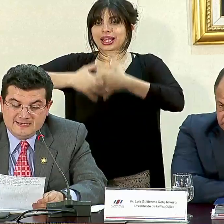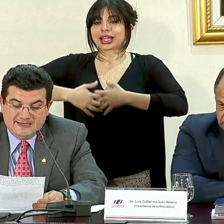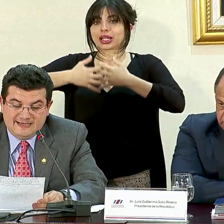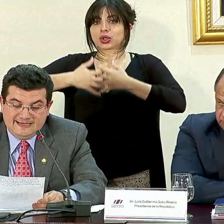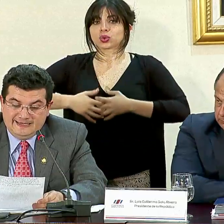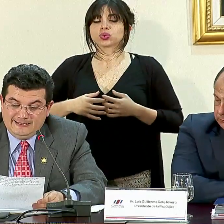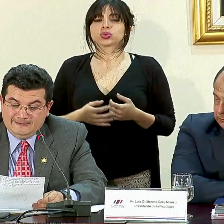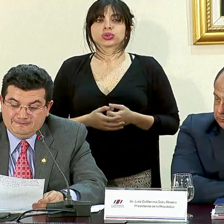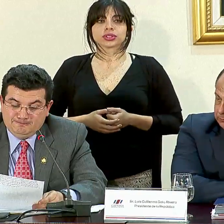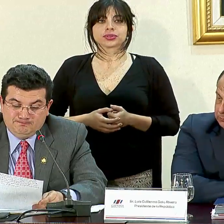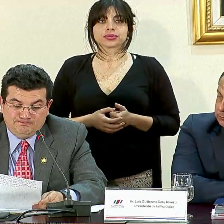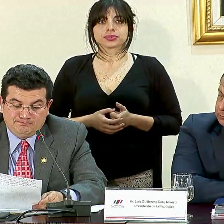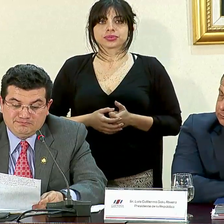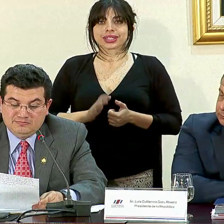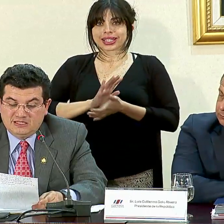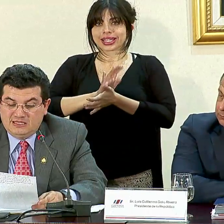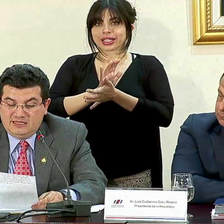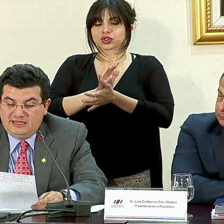queseras.